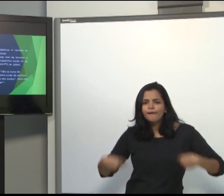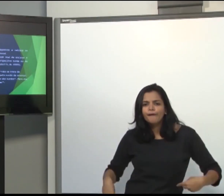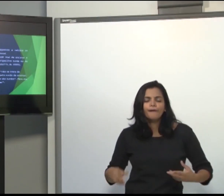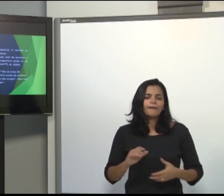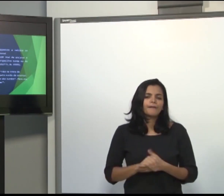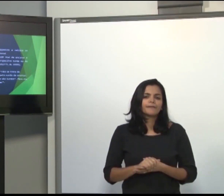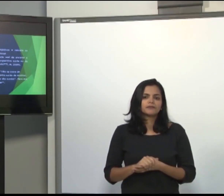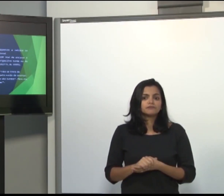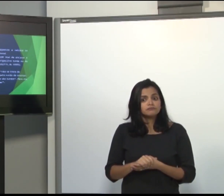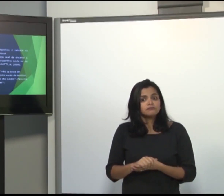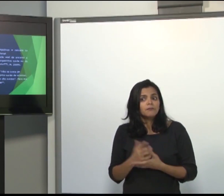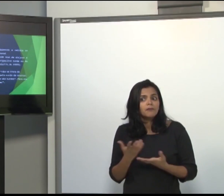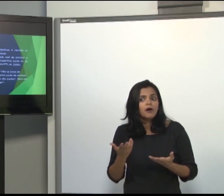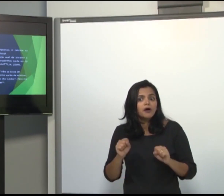corporal. Então, percebam,